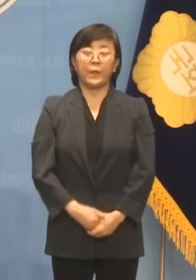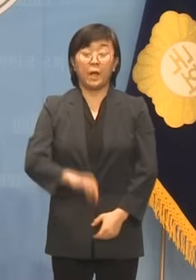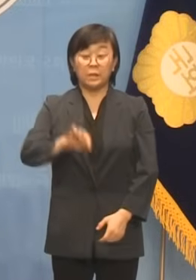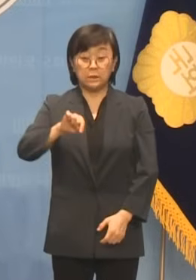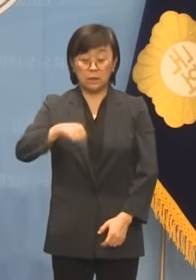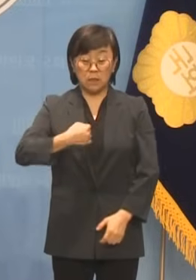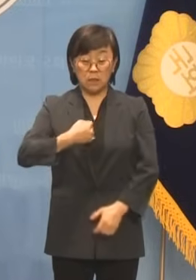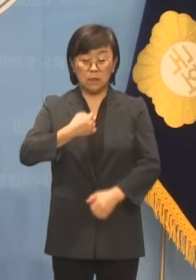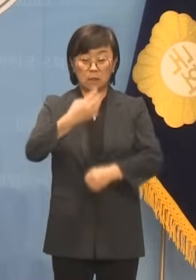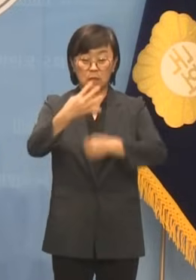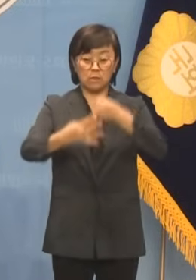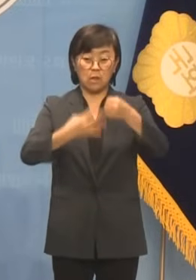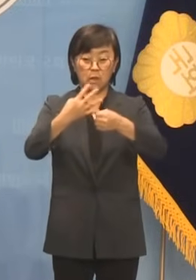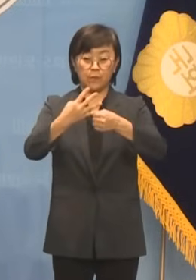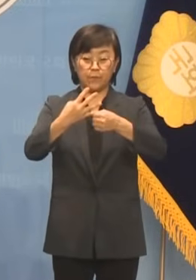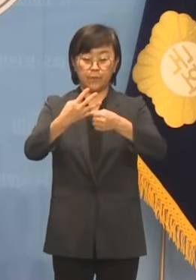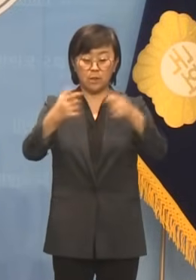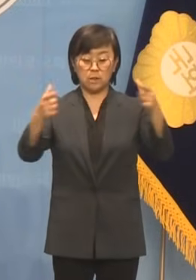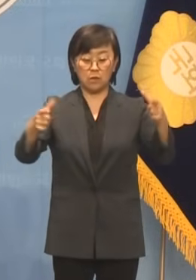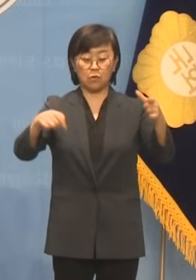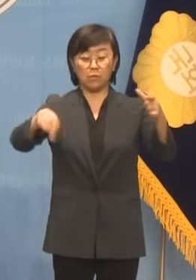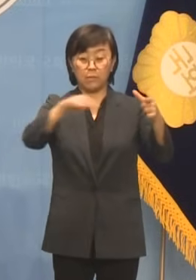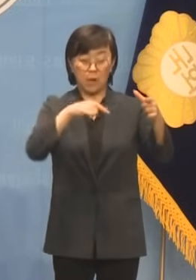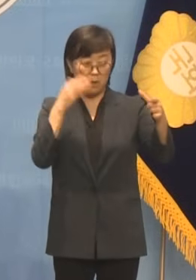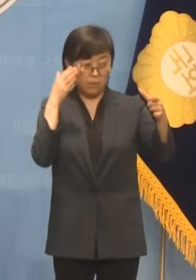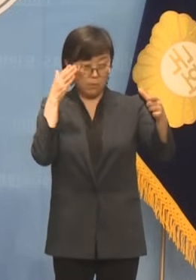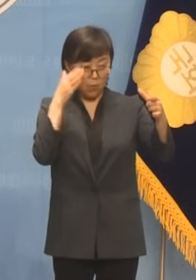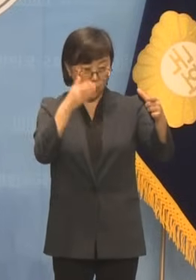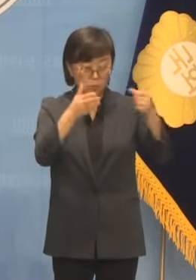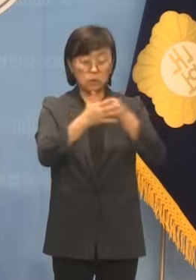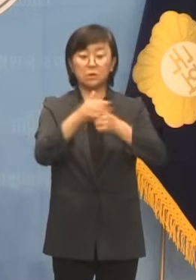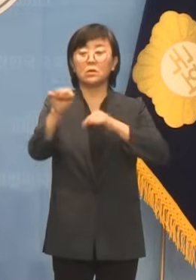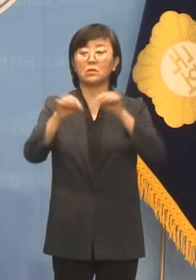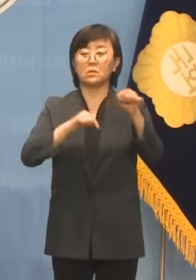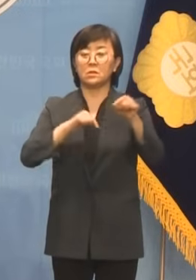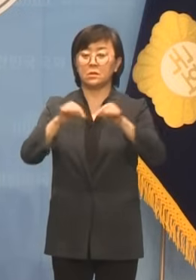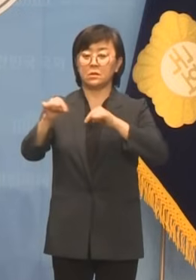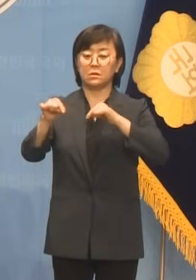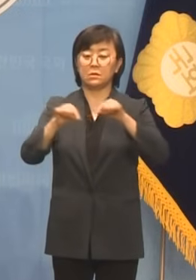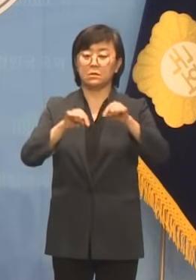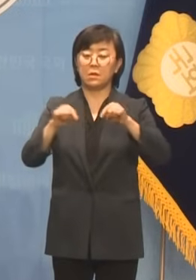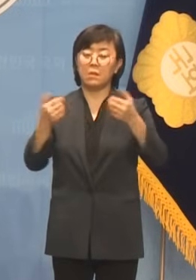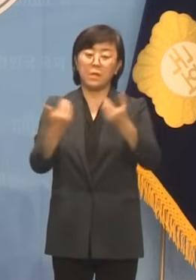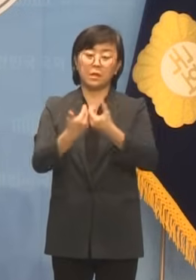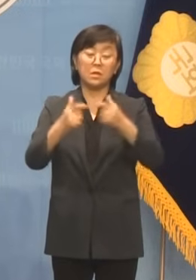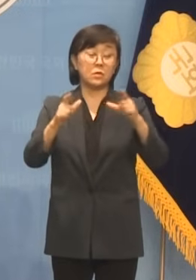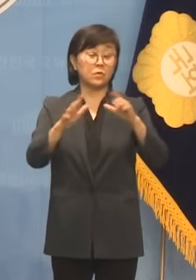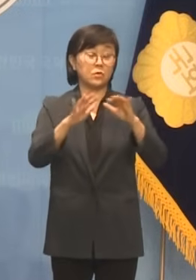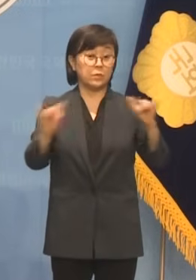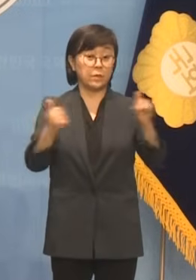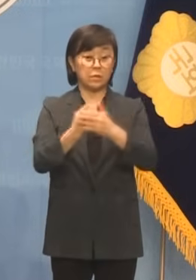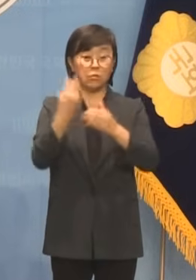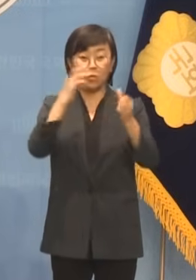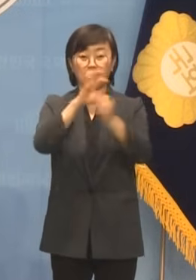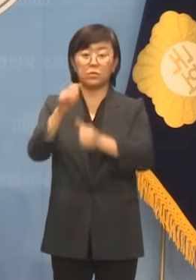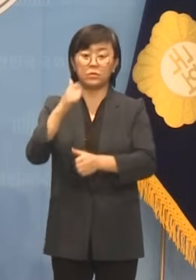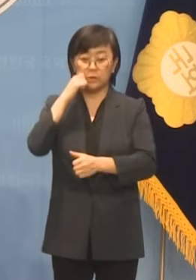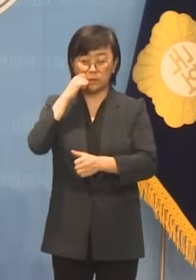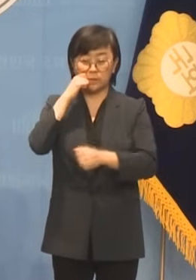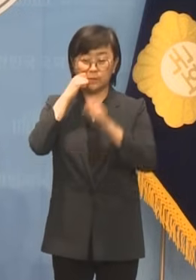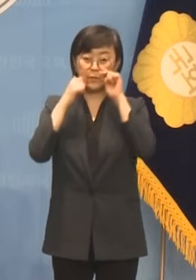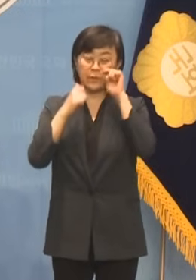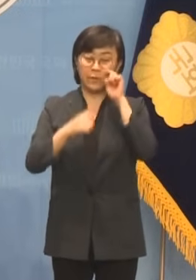임기 4년 또는 자기 지역구만 쳐다보는 정치로는 역설적이게도 지역 주민을 지킬 수가